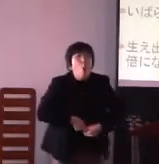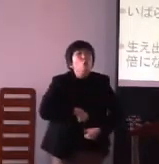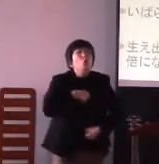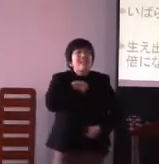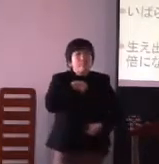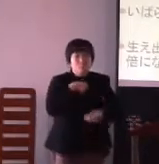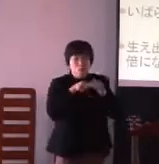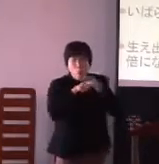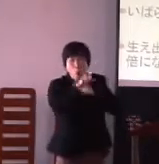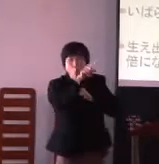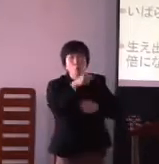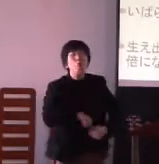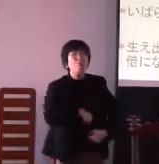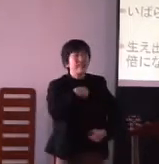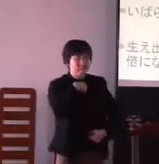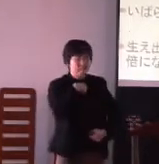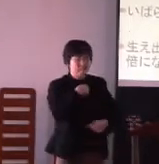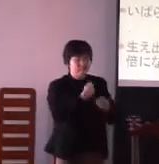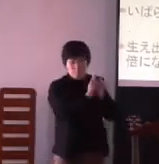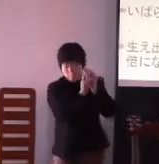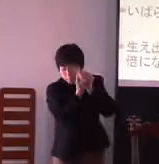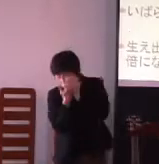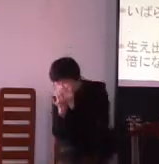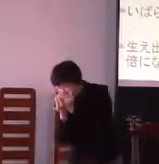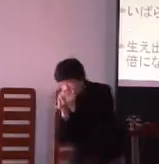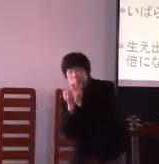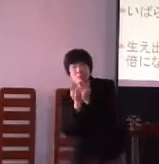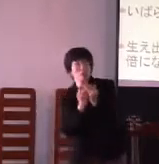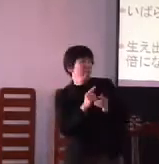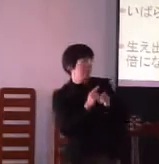黙って正しい神の奥義を